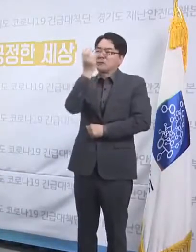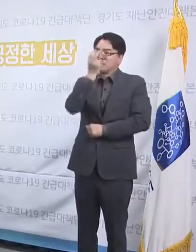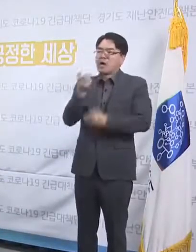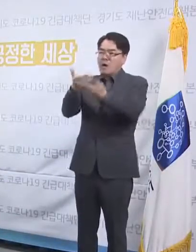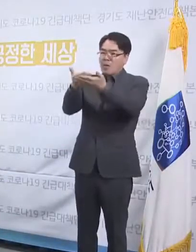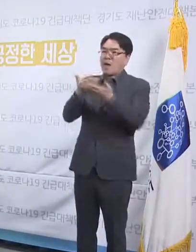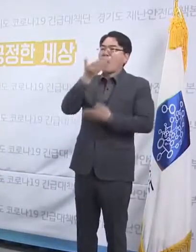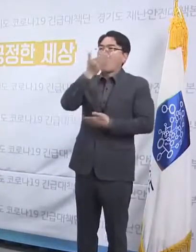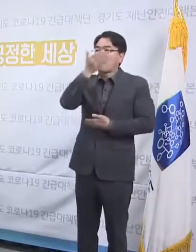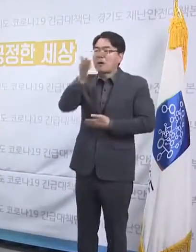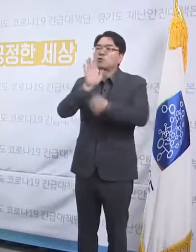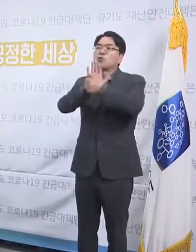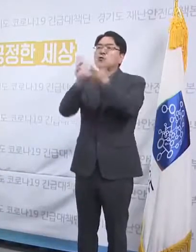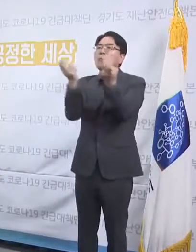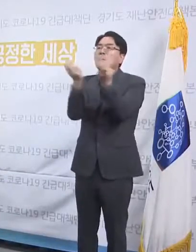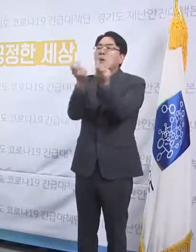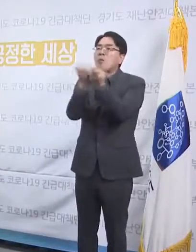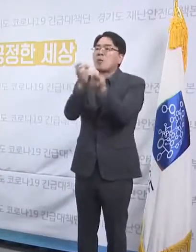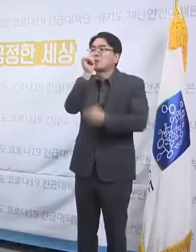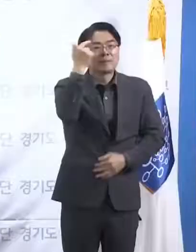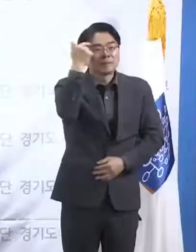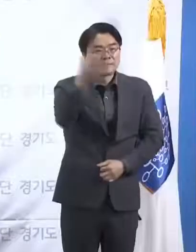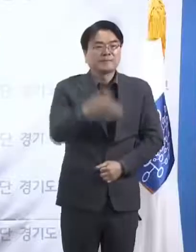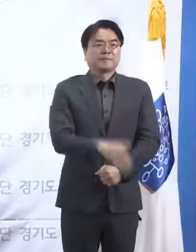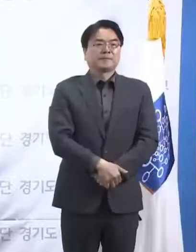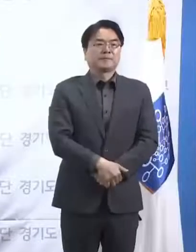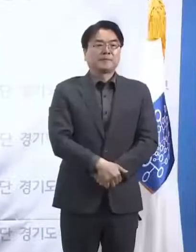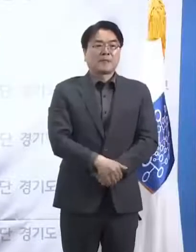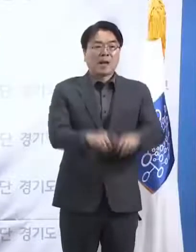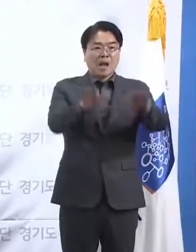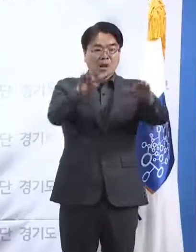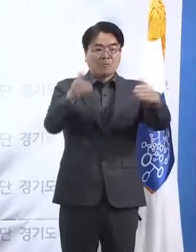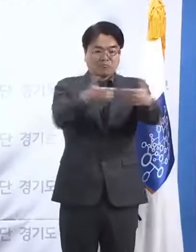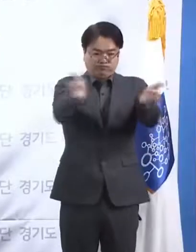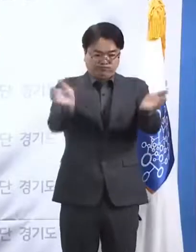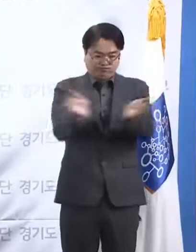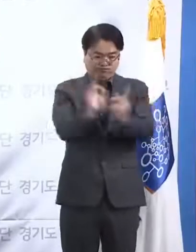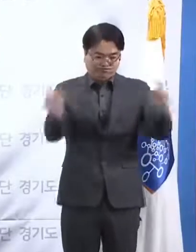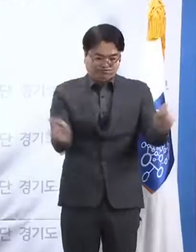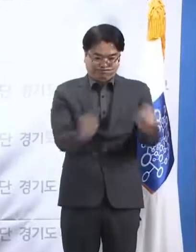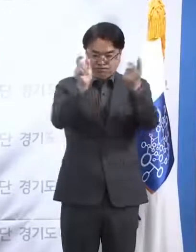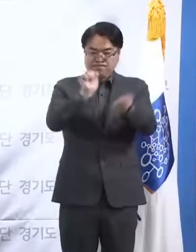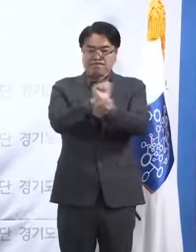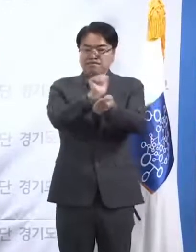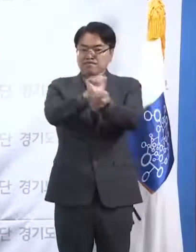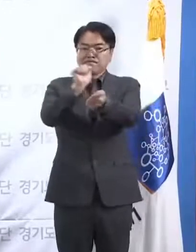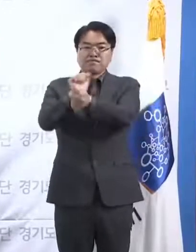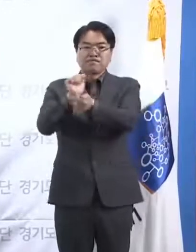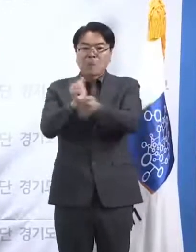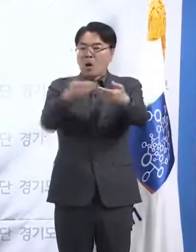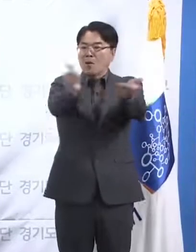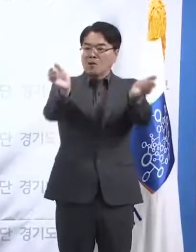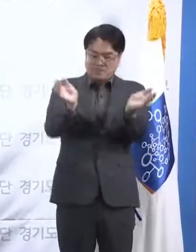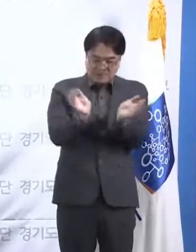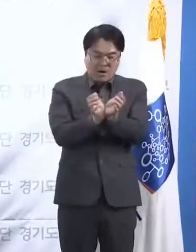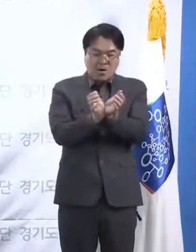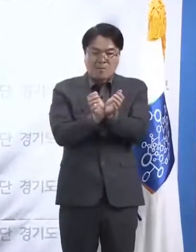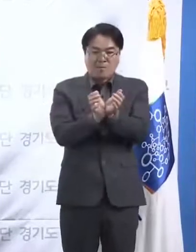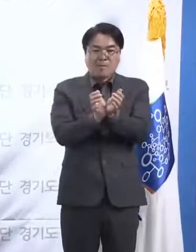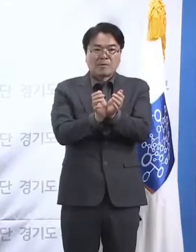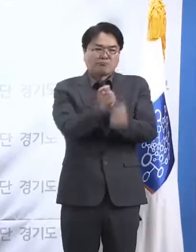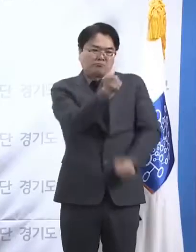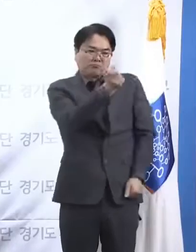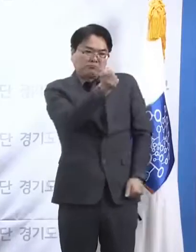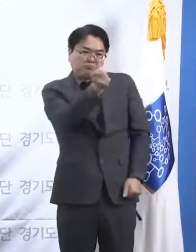있는지 궁금하다는 질문입니다. 네, 이번 집단 감염 근원지인 클럽들이나